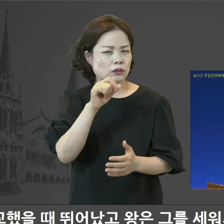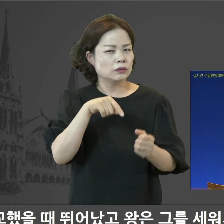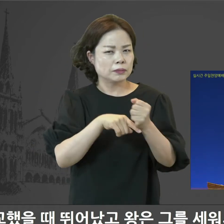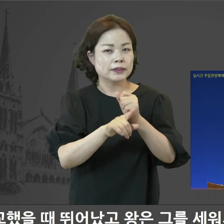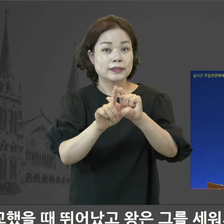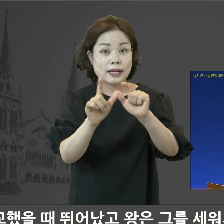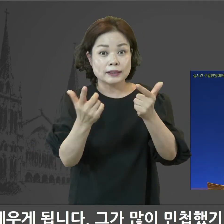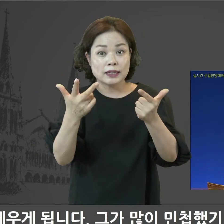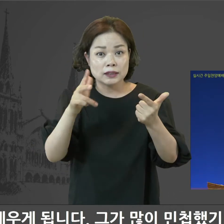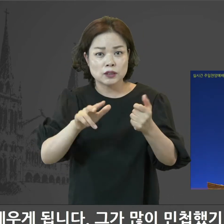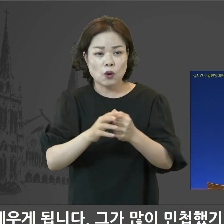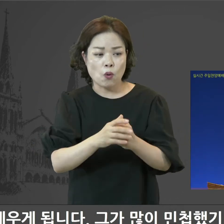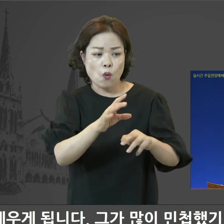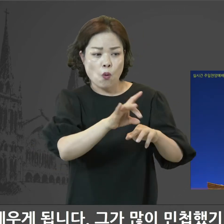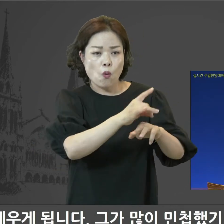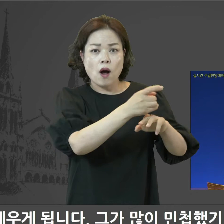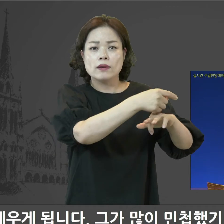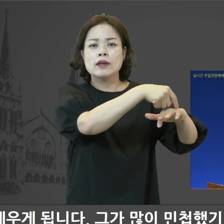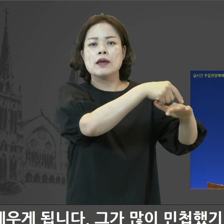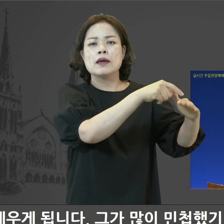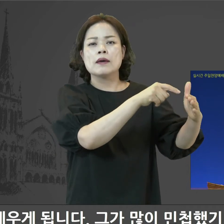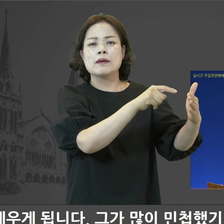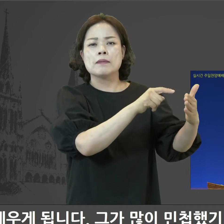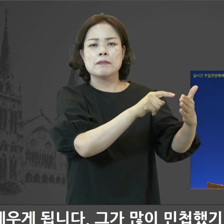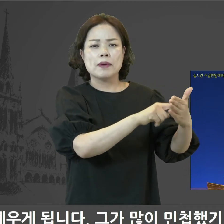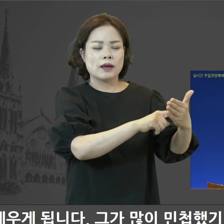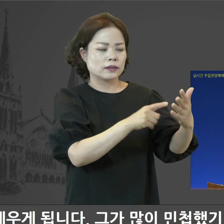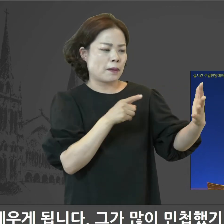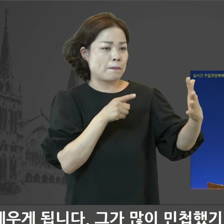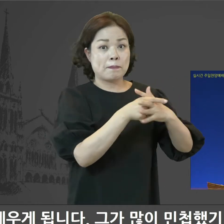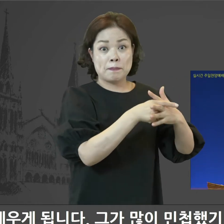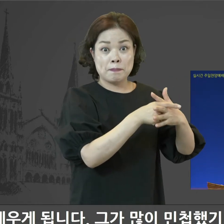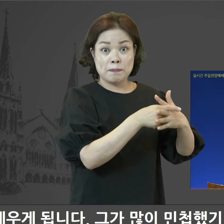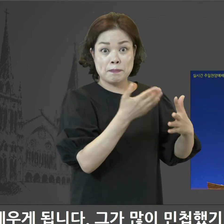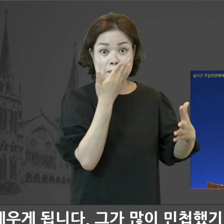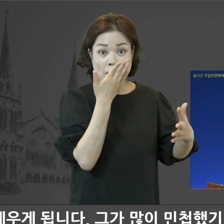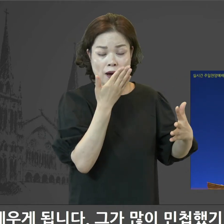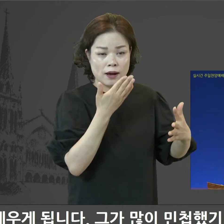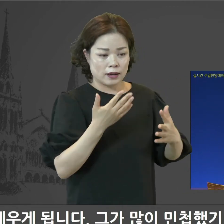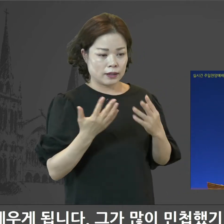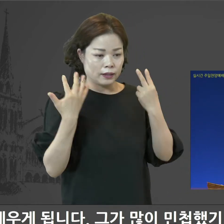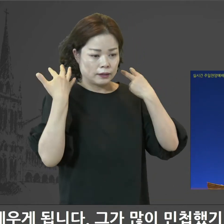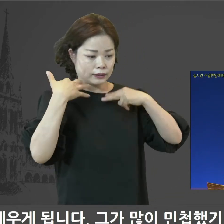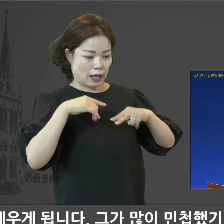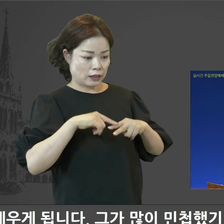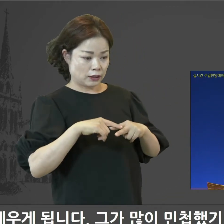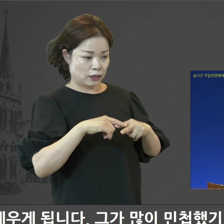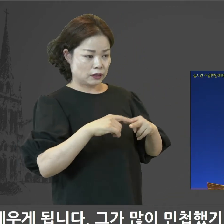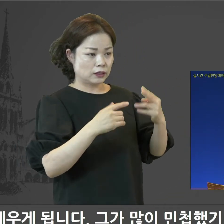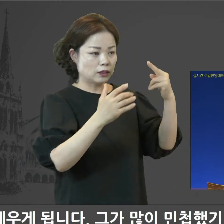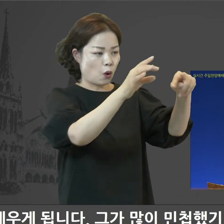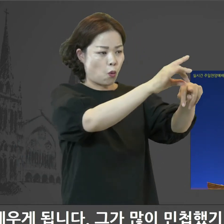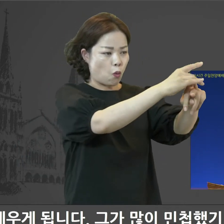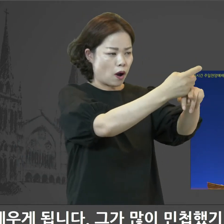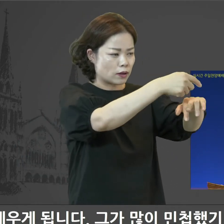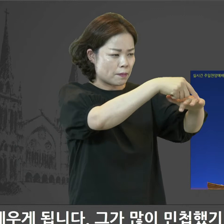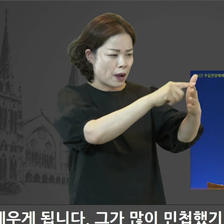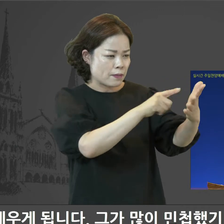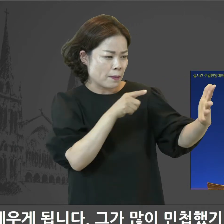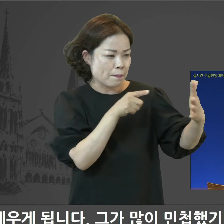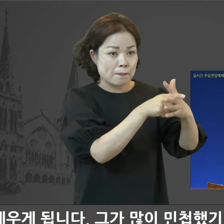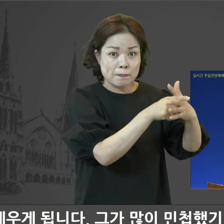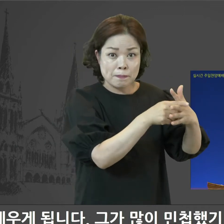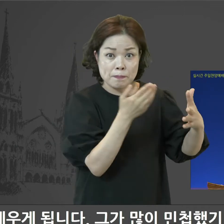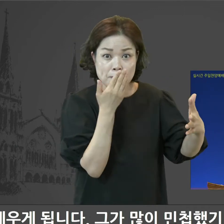거예요. 그만큼 왕의 마음을 읽을 줄 알았다. 우리는 하나님을 믿는 사람이기 때문에 이 마음이